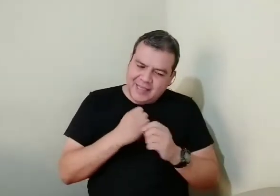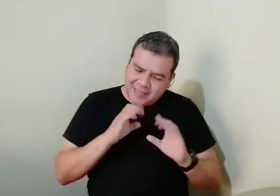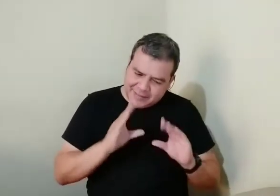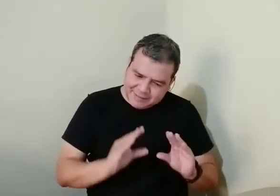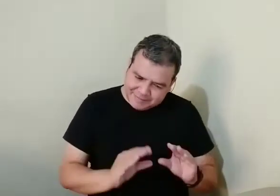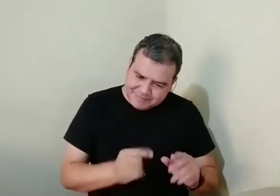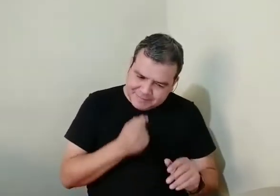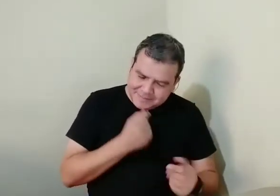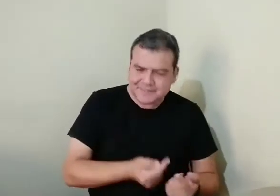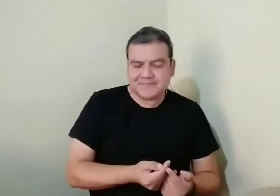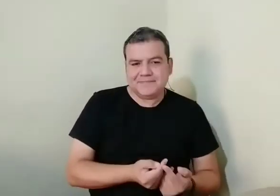la familia.